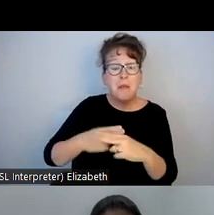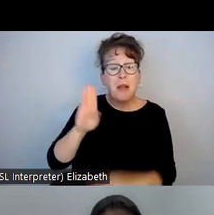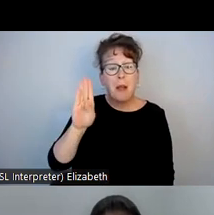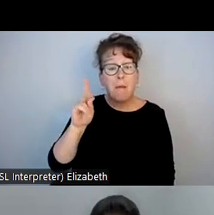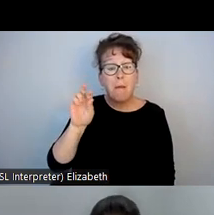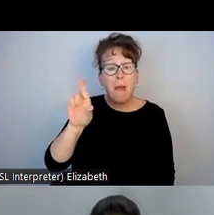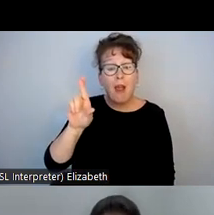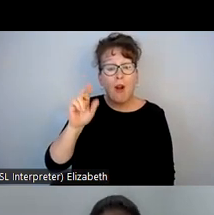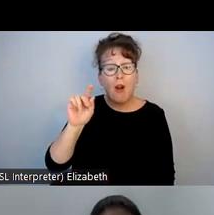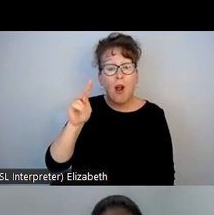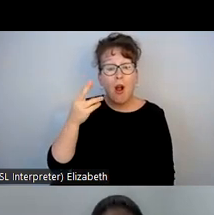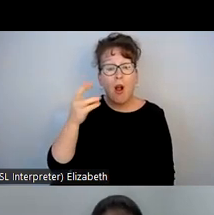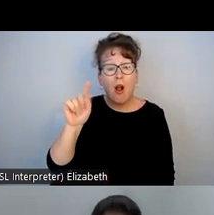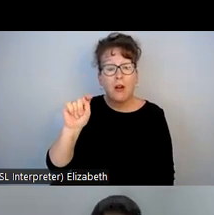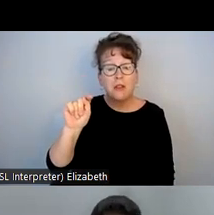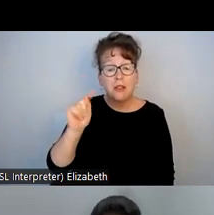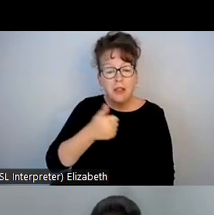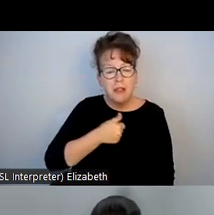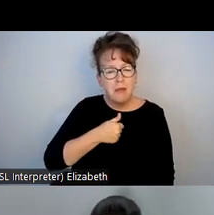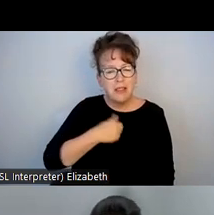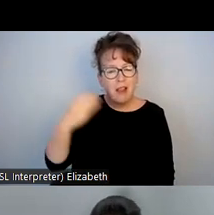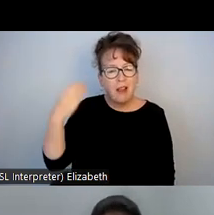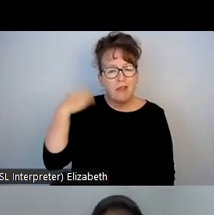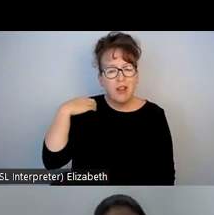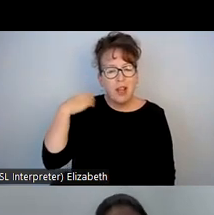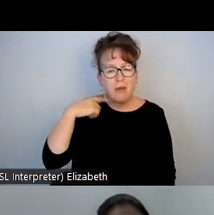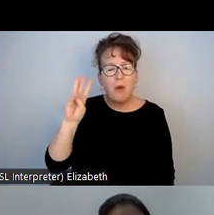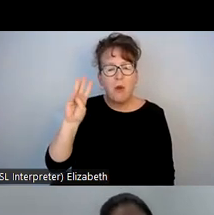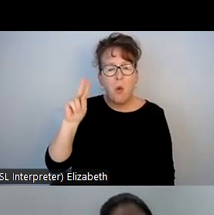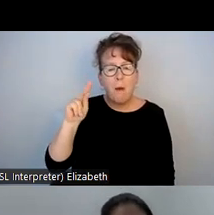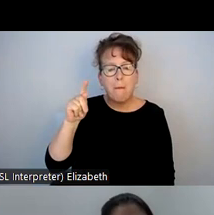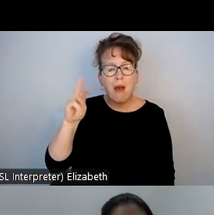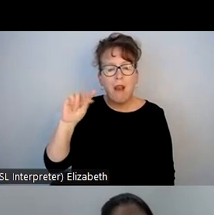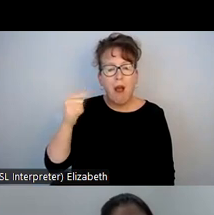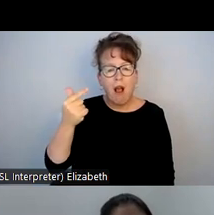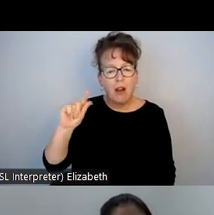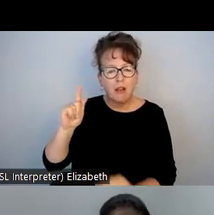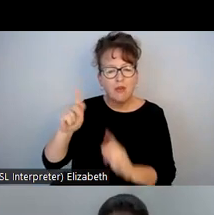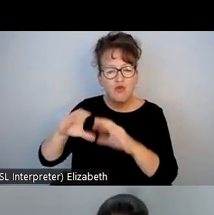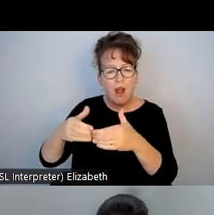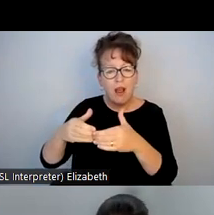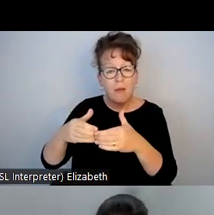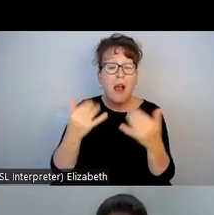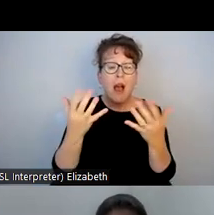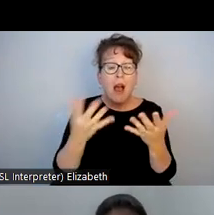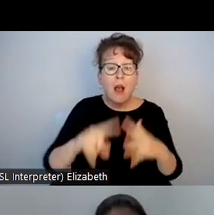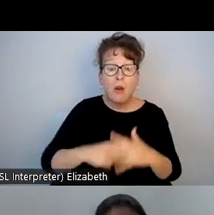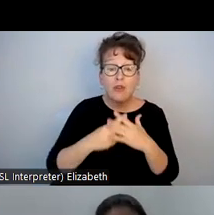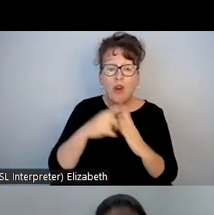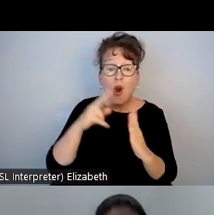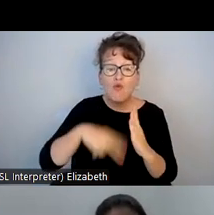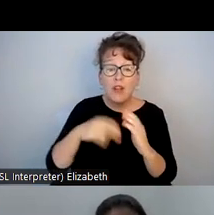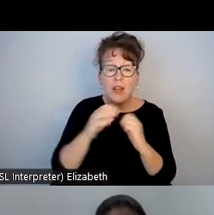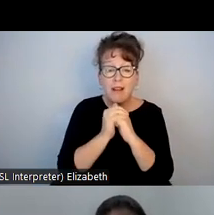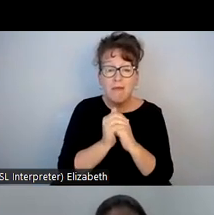es berart y soy de masp soy de la tribu de mashpi en este momento quiero hacer